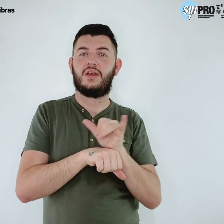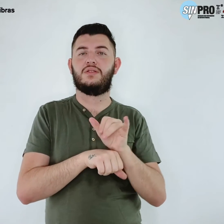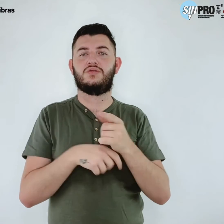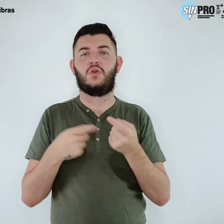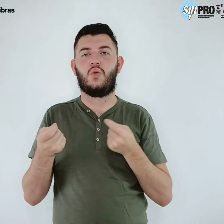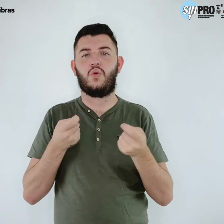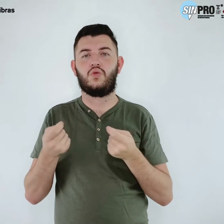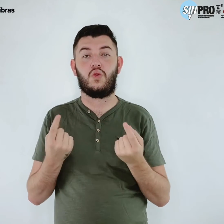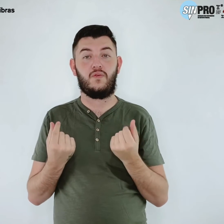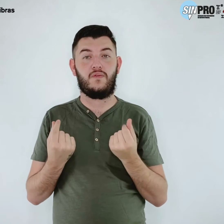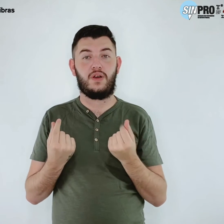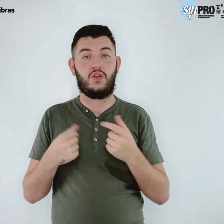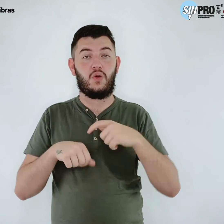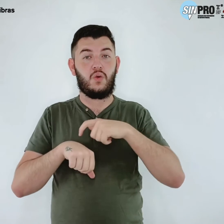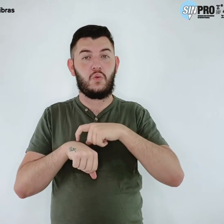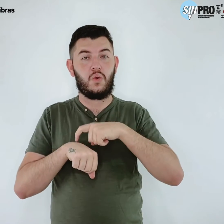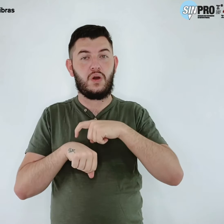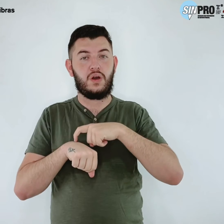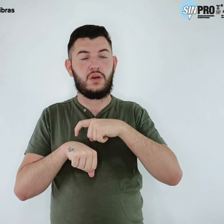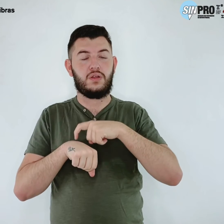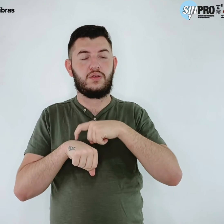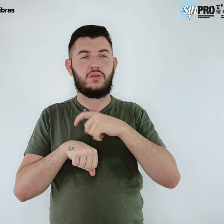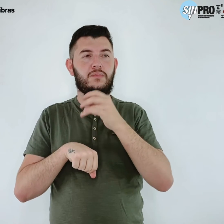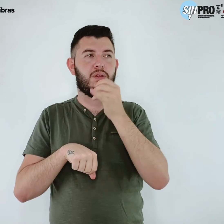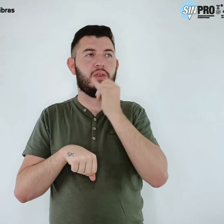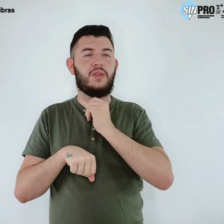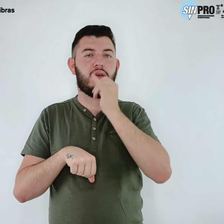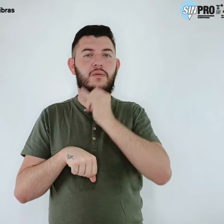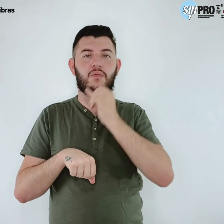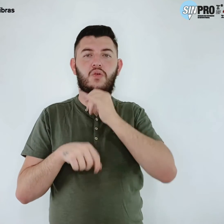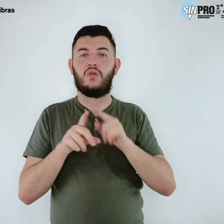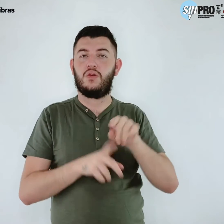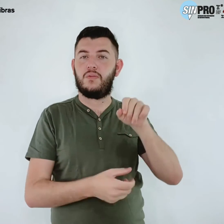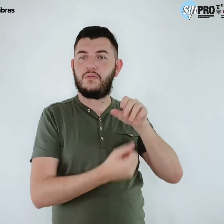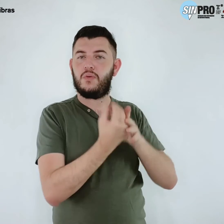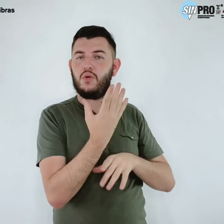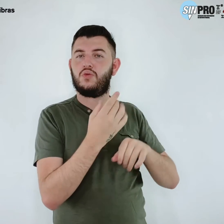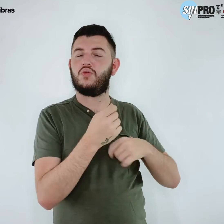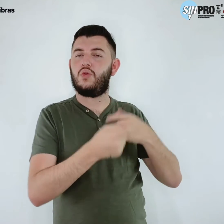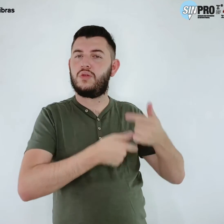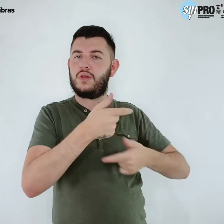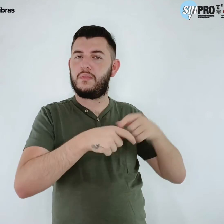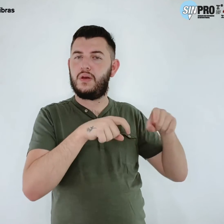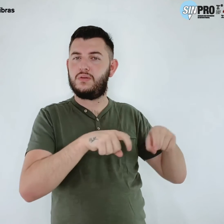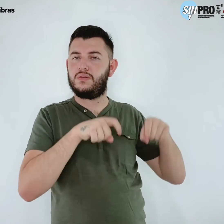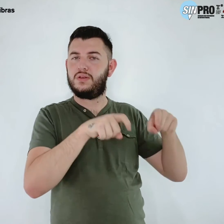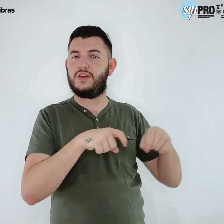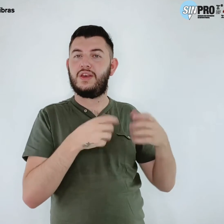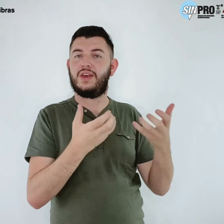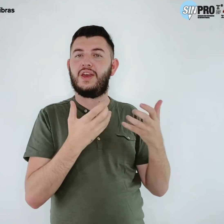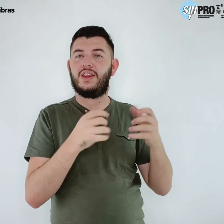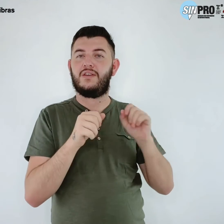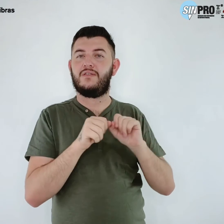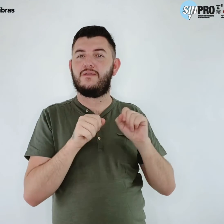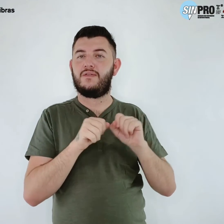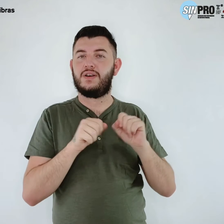o que controlava os preços quando os grandes conglomerados de produtores rurais tentavam